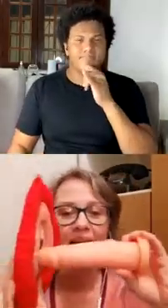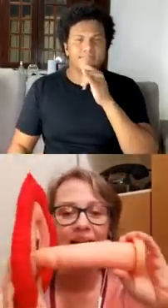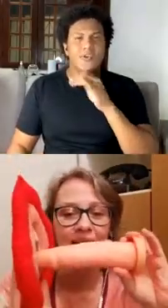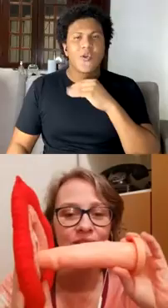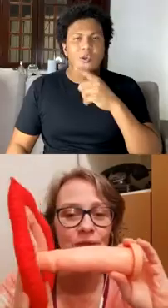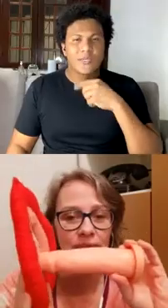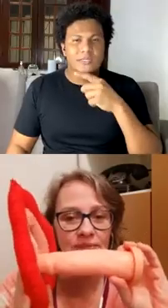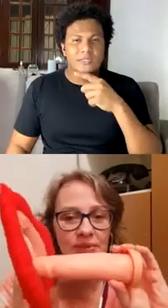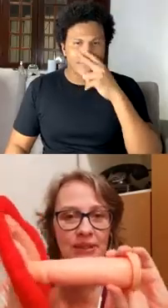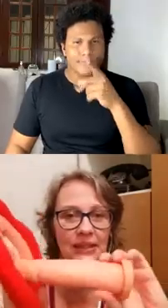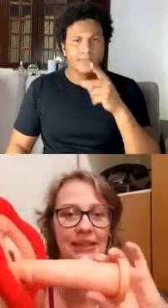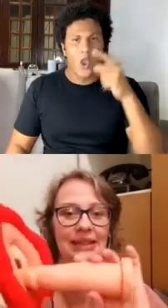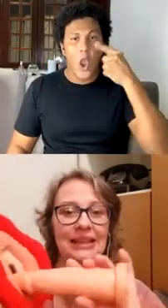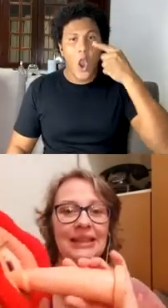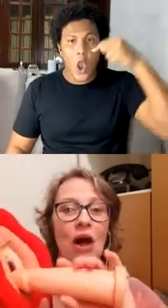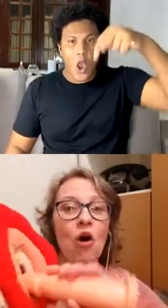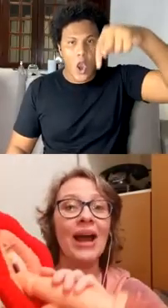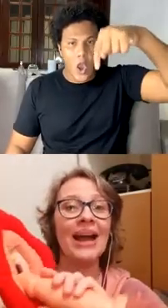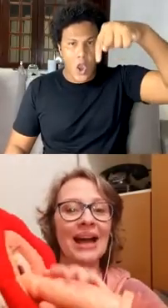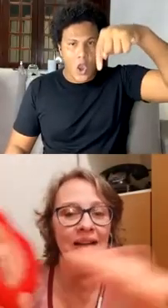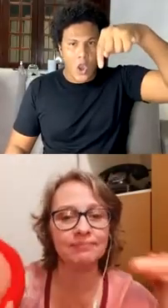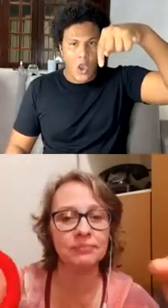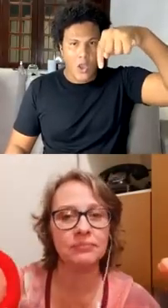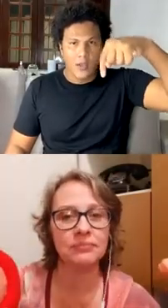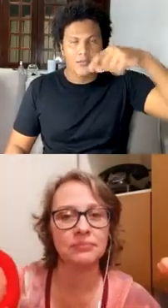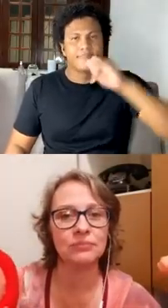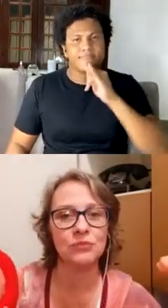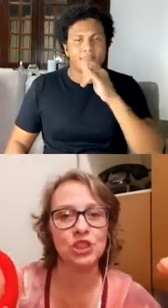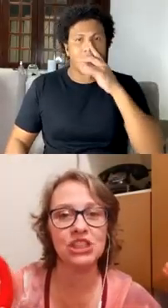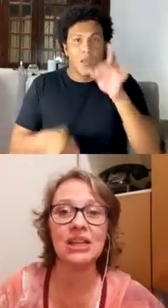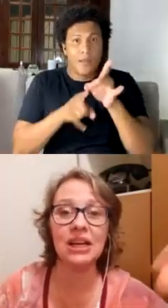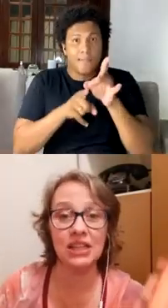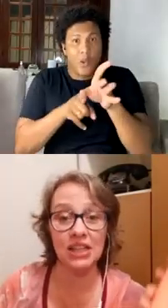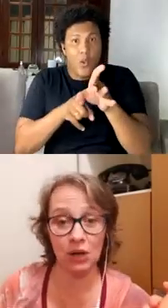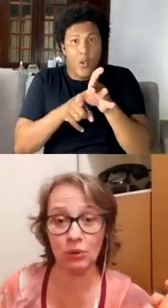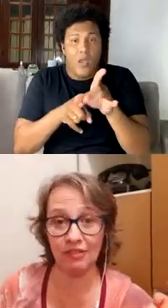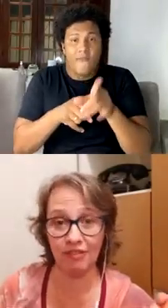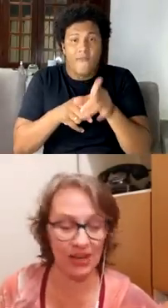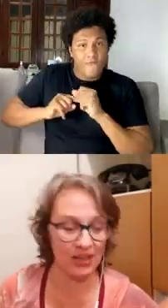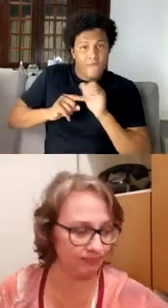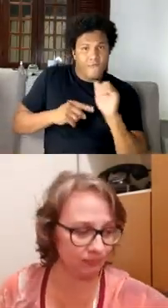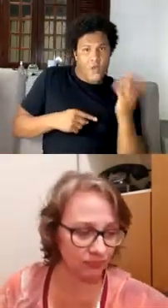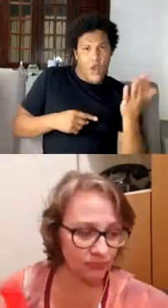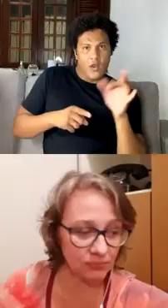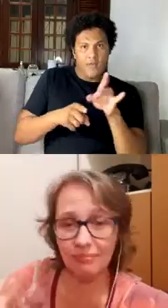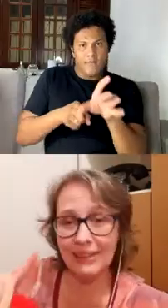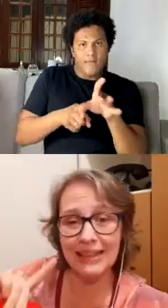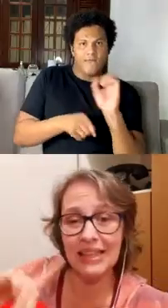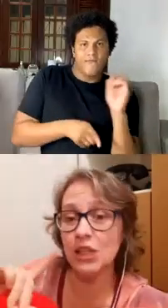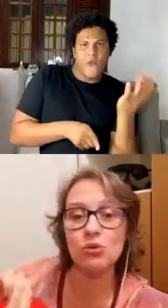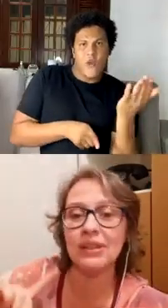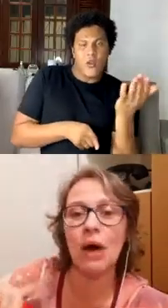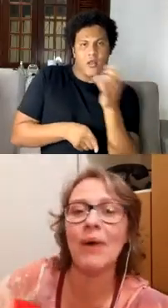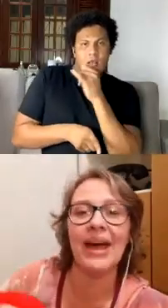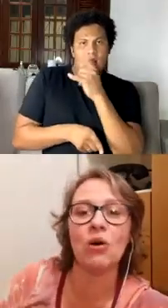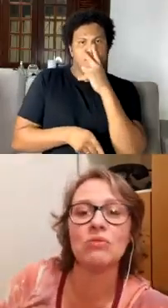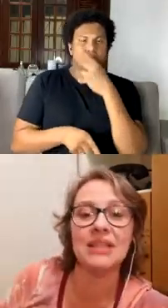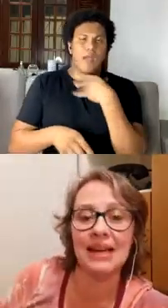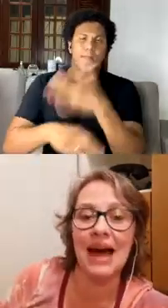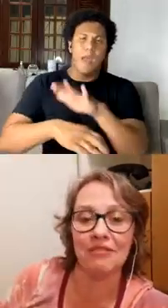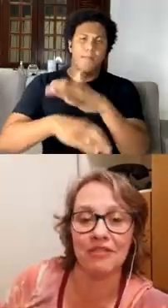Estar lá dentro e na hora H tira e ejacula fora. Isso não